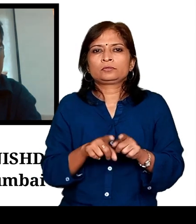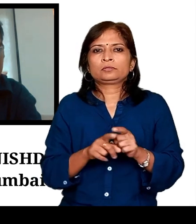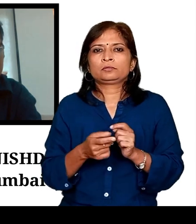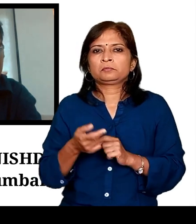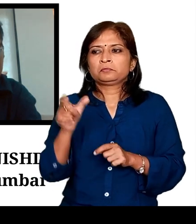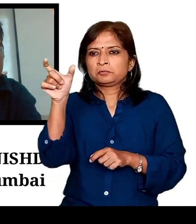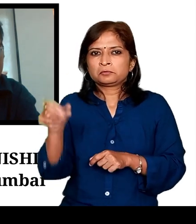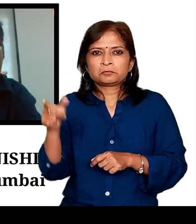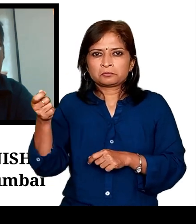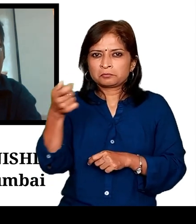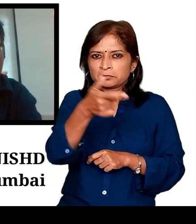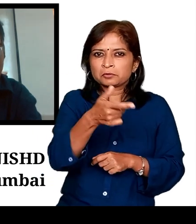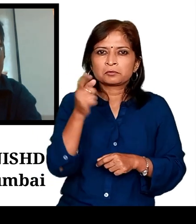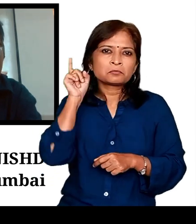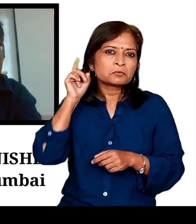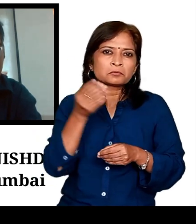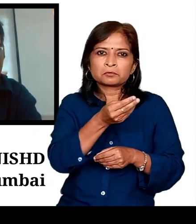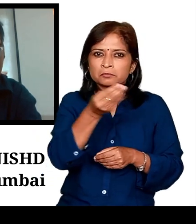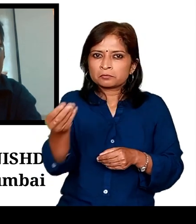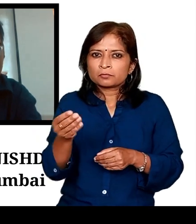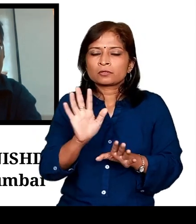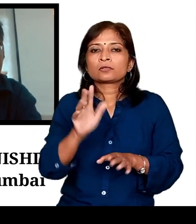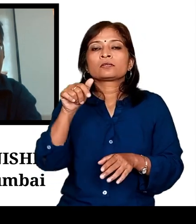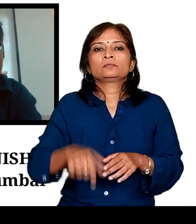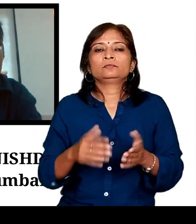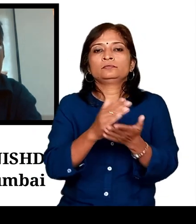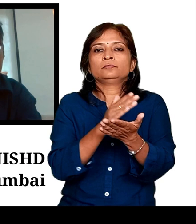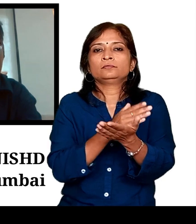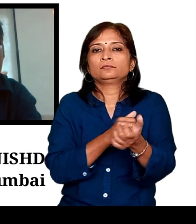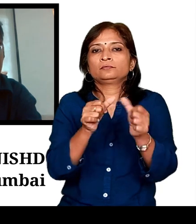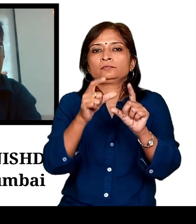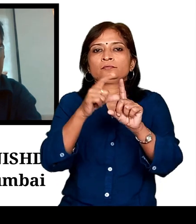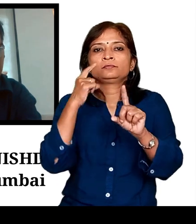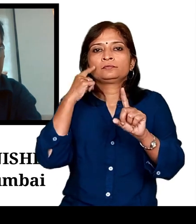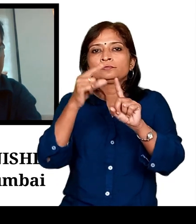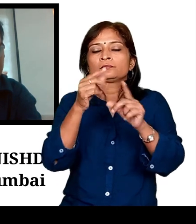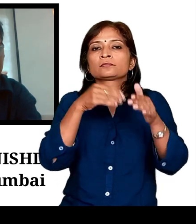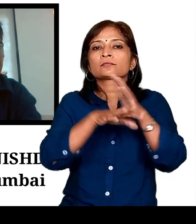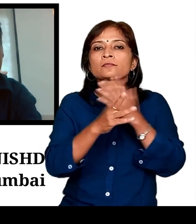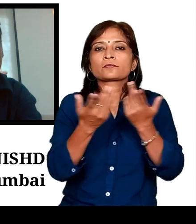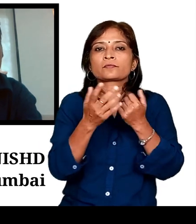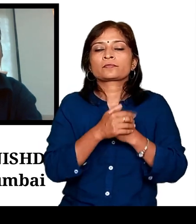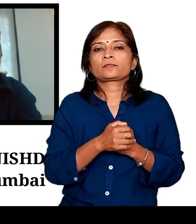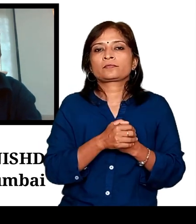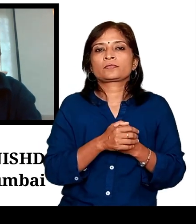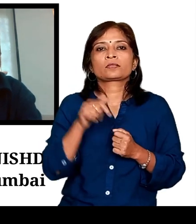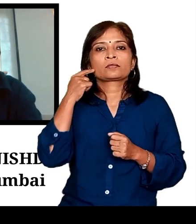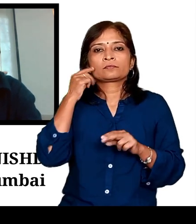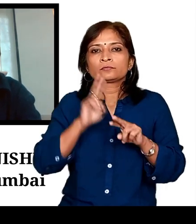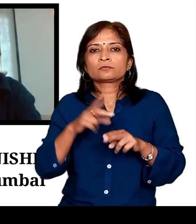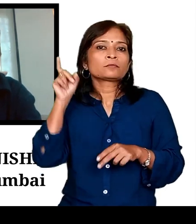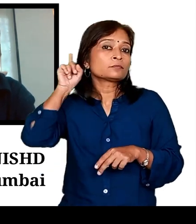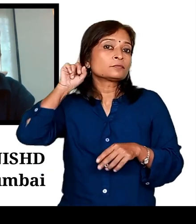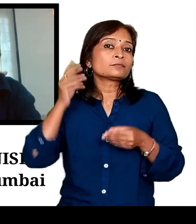धनराशि दी जाती है या नहीं है, तो एक एडिप स्कीम होती है, तो एडिप स्कीम के अंदर में अगर हम कोई